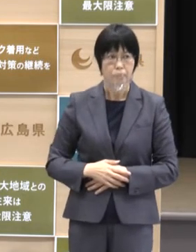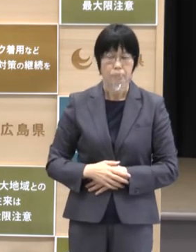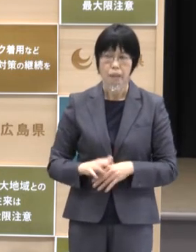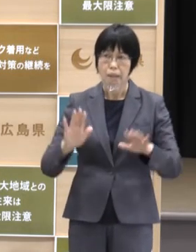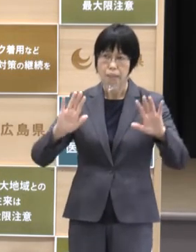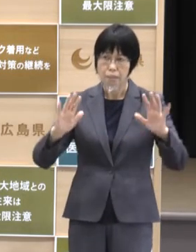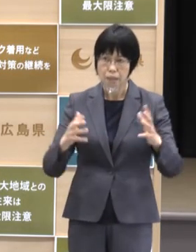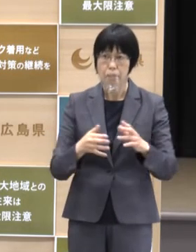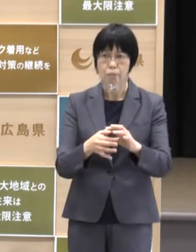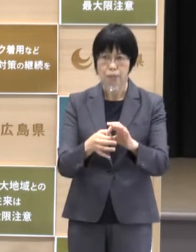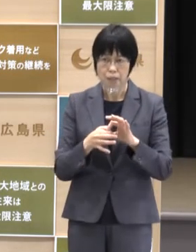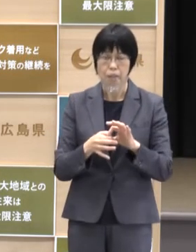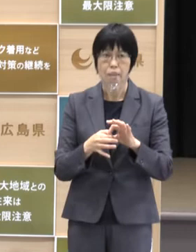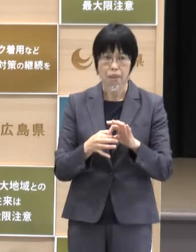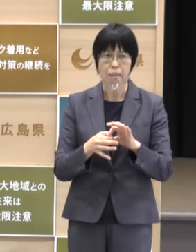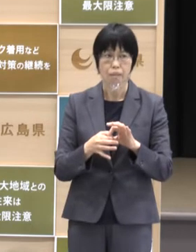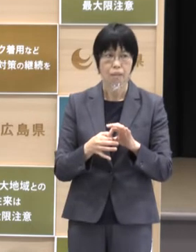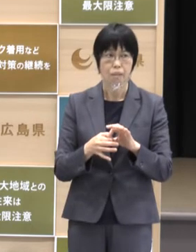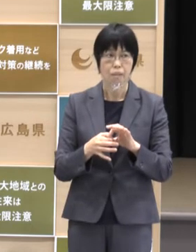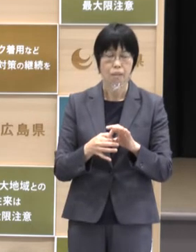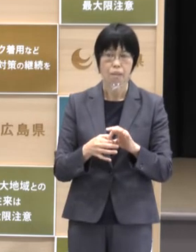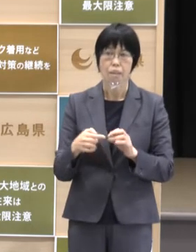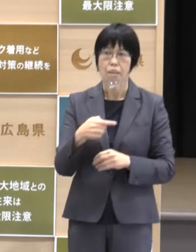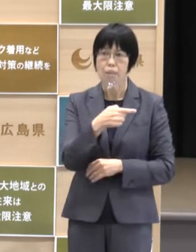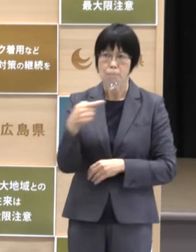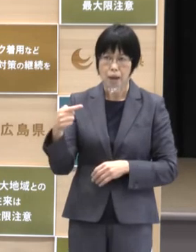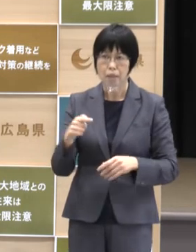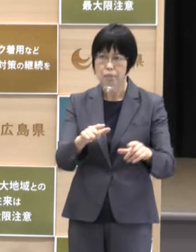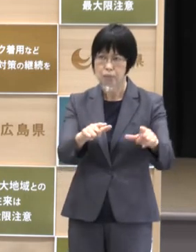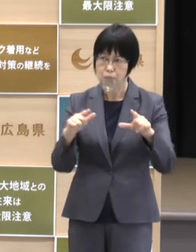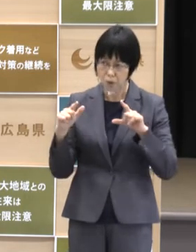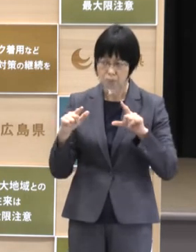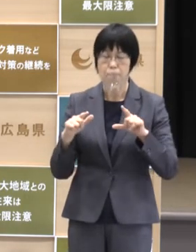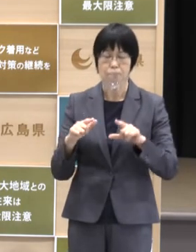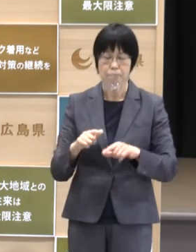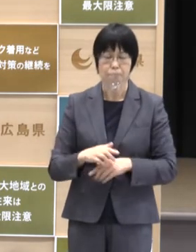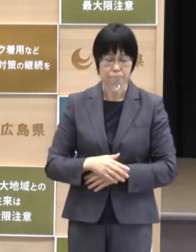内容ですので、一般質問に移ります。